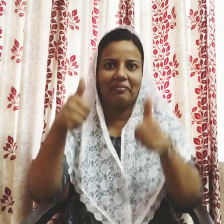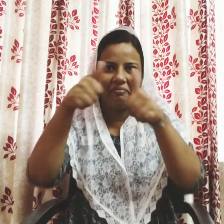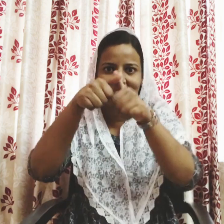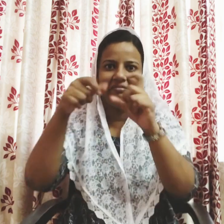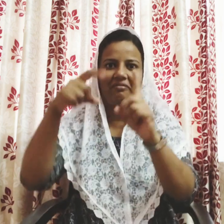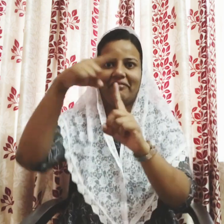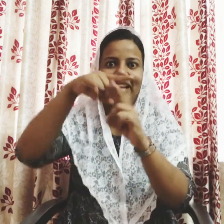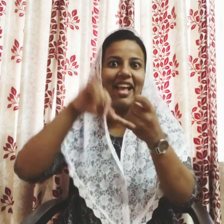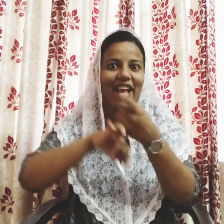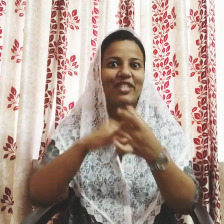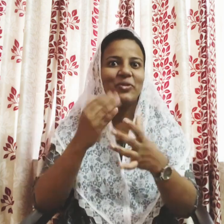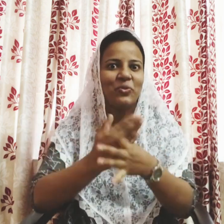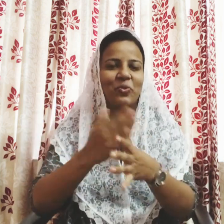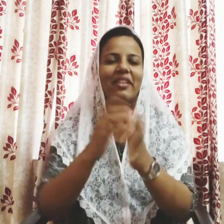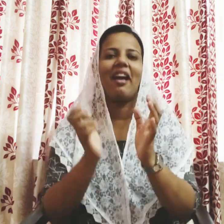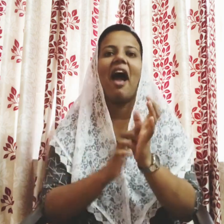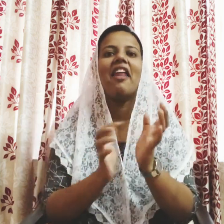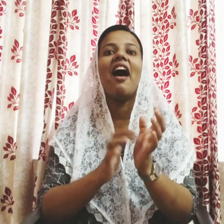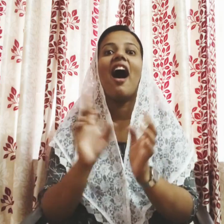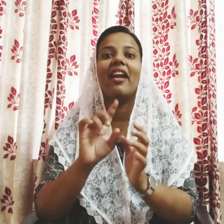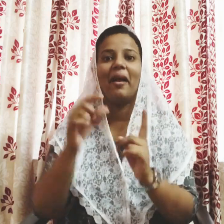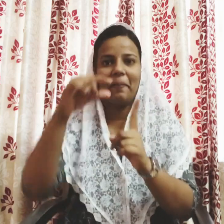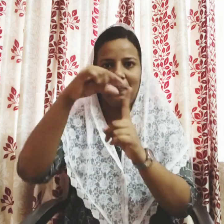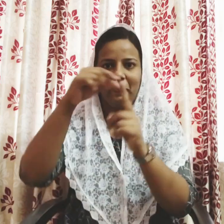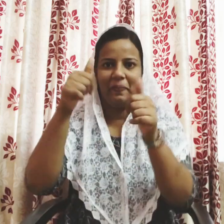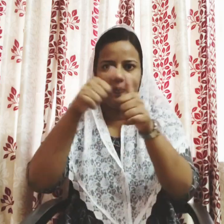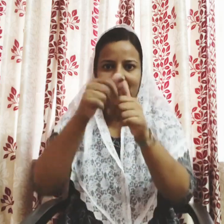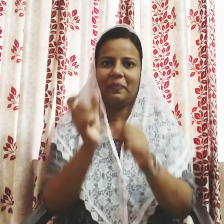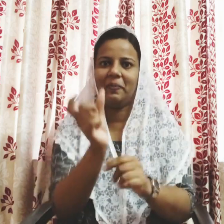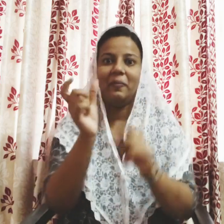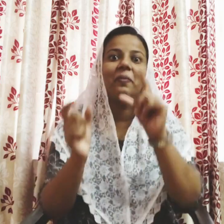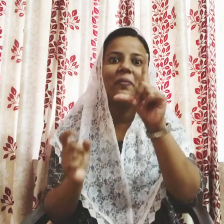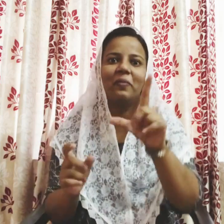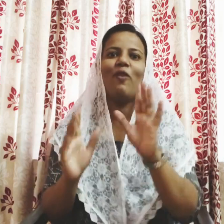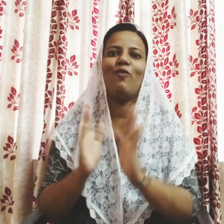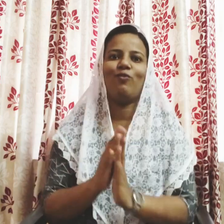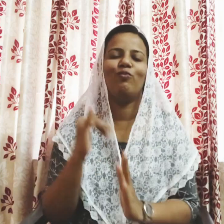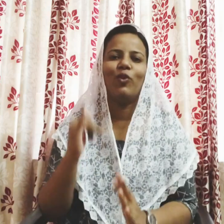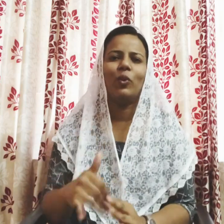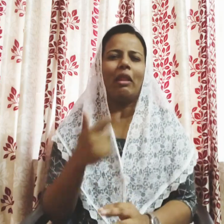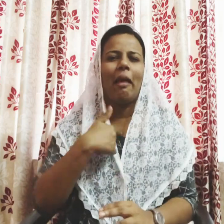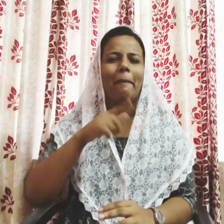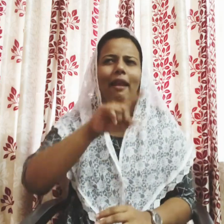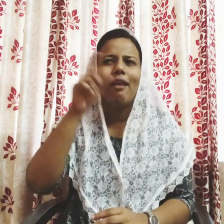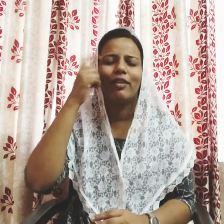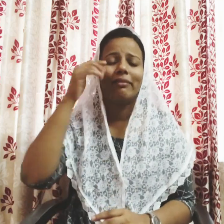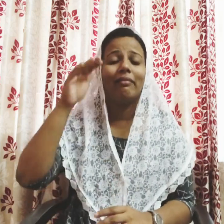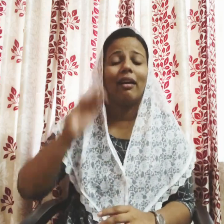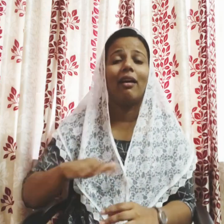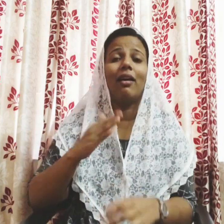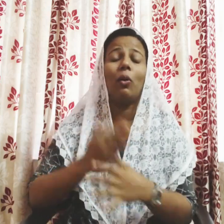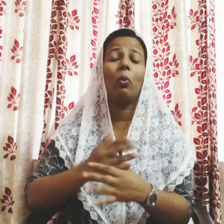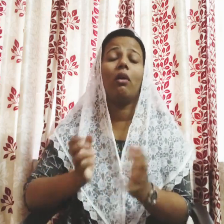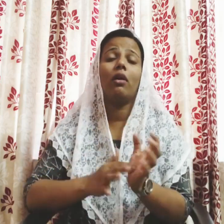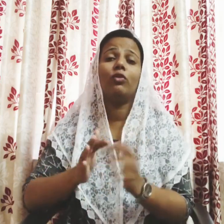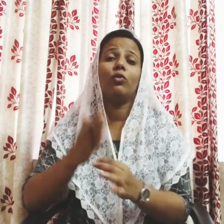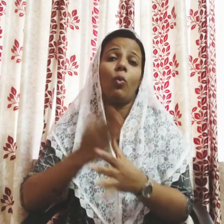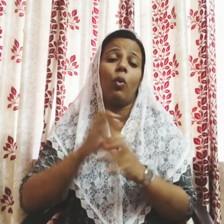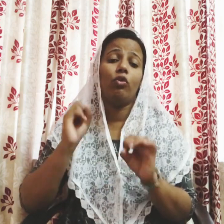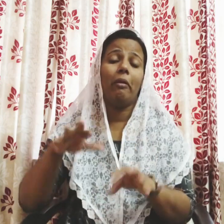കണ്ടത്. പ്രിയപ്പെട്ടവരെ, നമ്മൾ കാണുന്ന, നമ്മൾ താഴെന്ന് കാണുന്ന ചെറിയവനെന്ന് ചിന്തിക്കുന്ന, അല്ലെ ശുശ്രൂഷയില്ലാത്തവനെന്ന് ചിന്തിക്കുന്ന ഓ പലരും